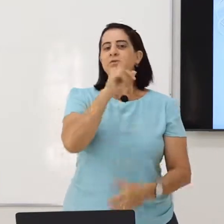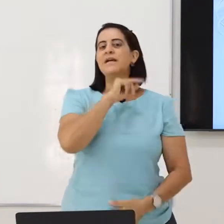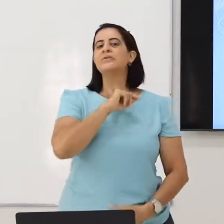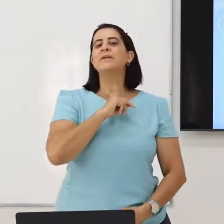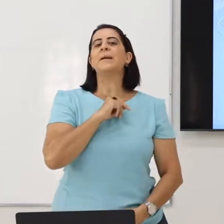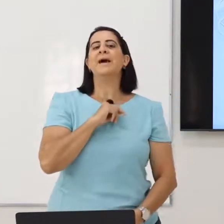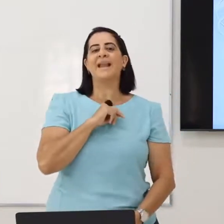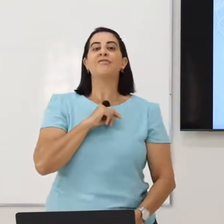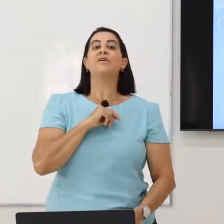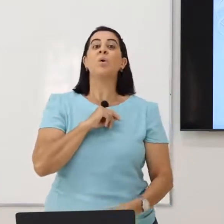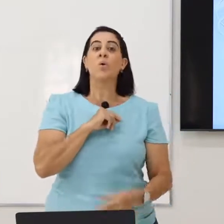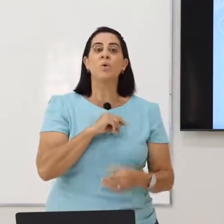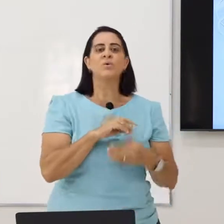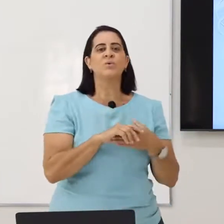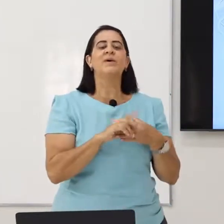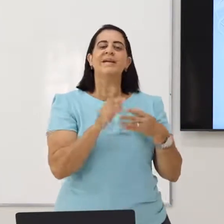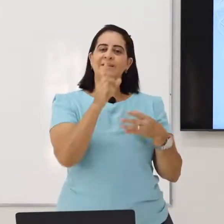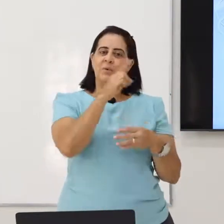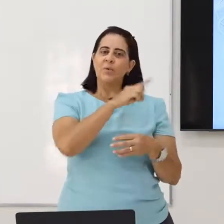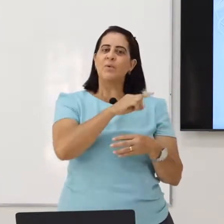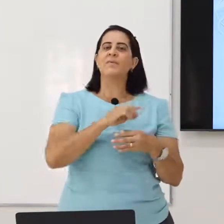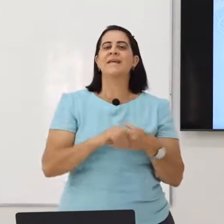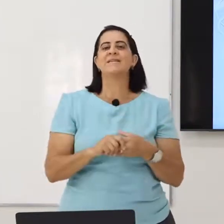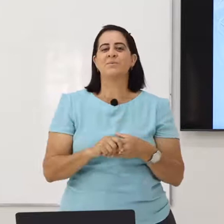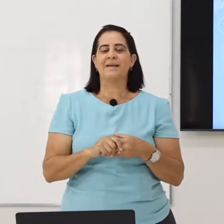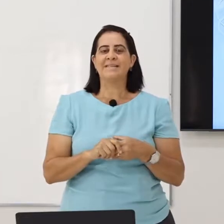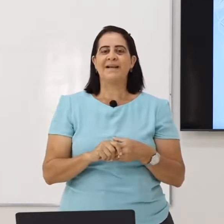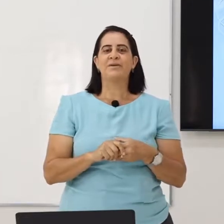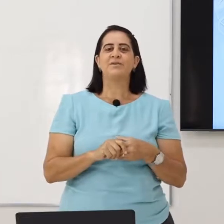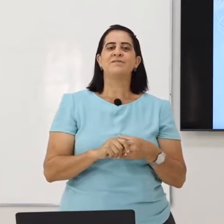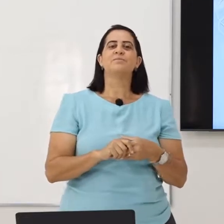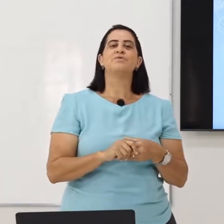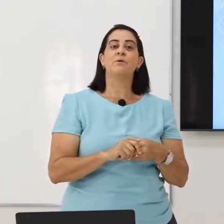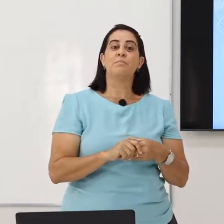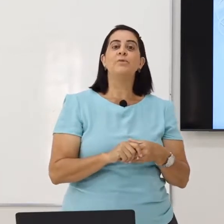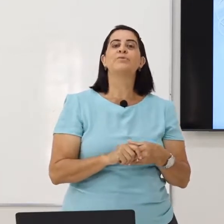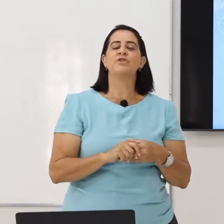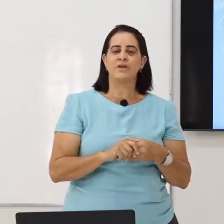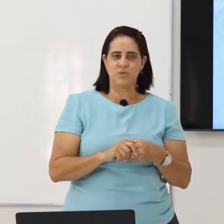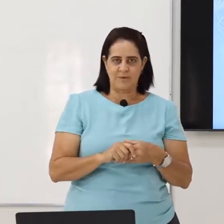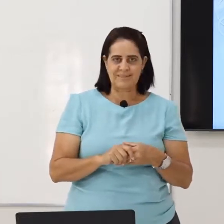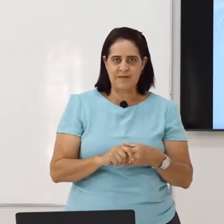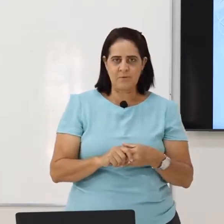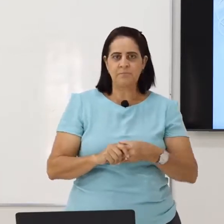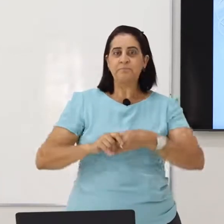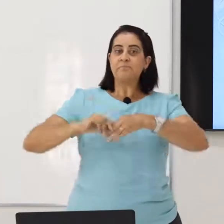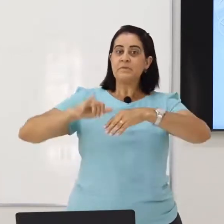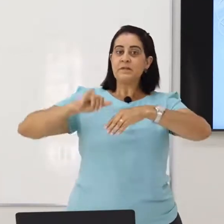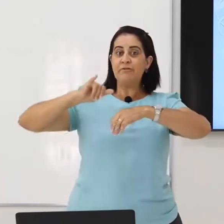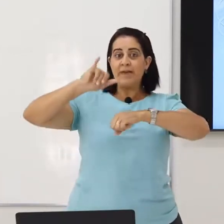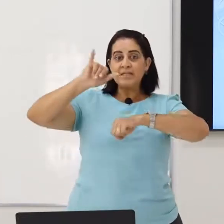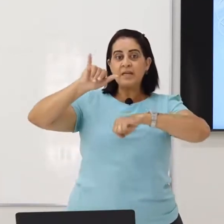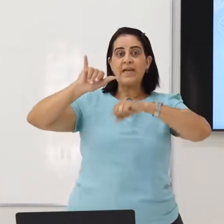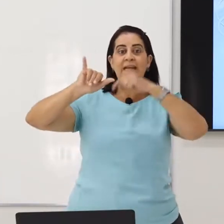Voltando na palavra gordo, do contexto passado que nós vimos sobre ponto de articulação, veja que a letra